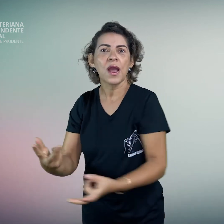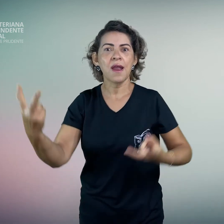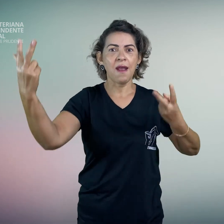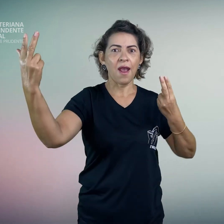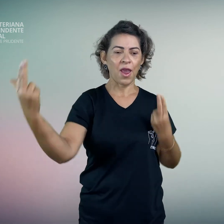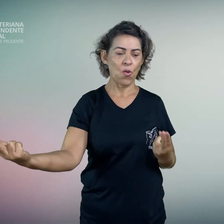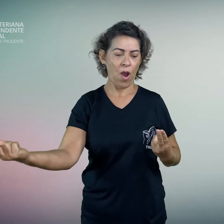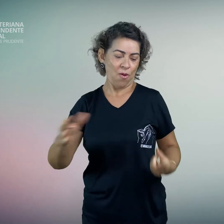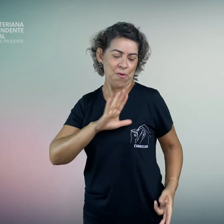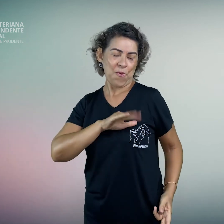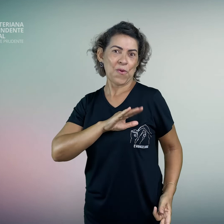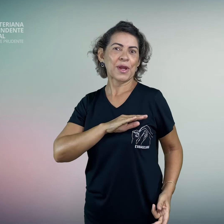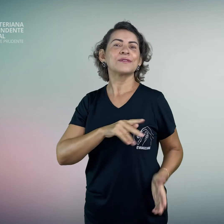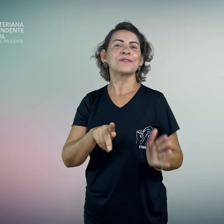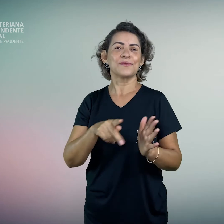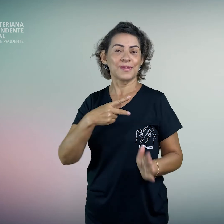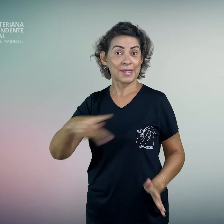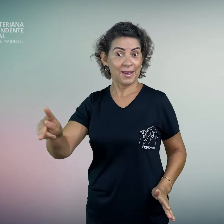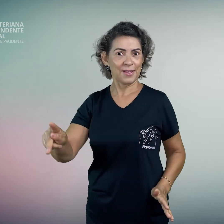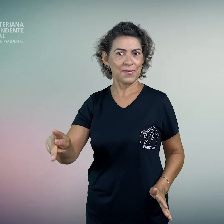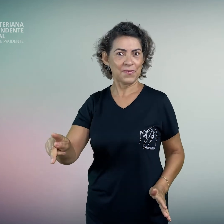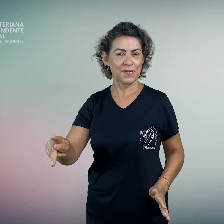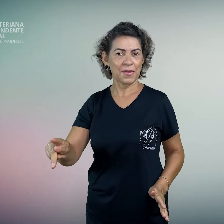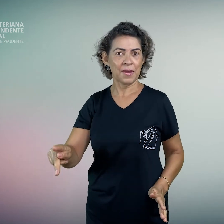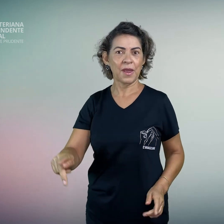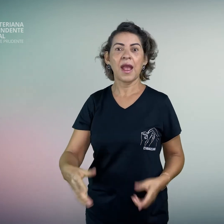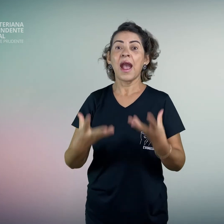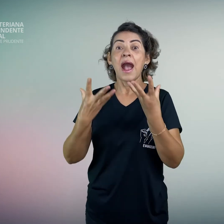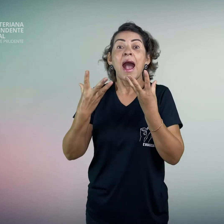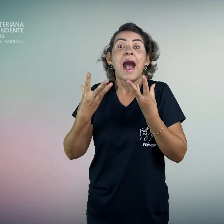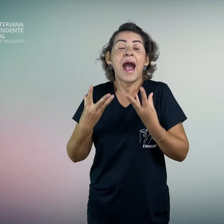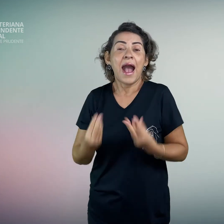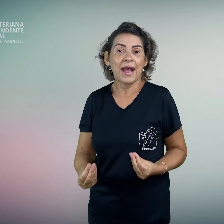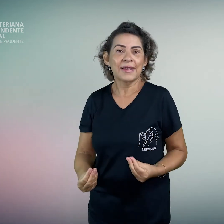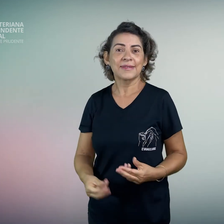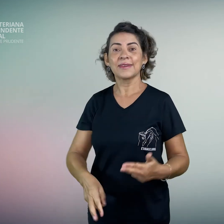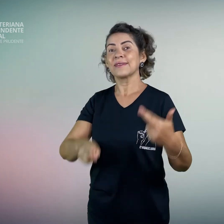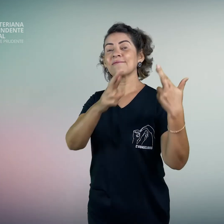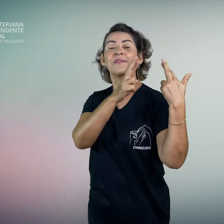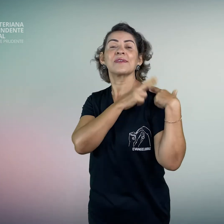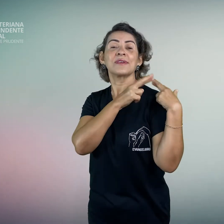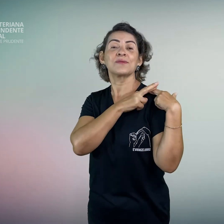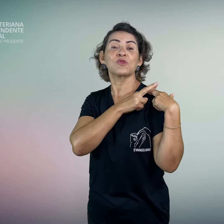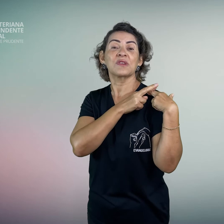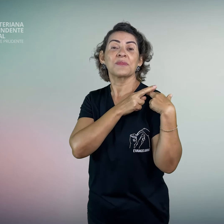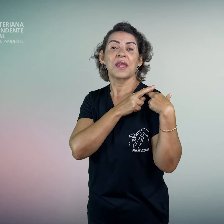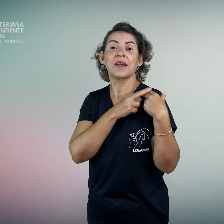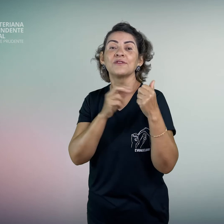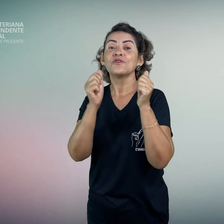por sua família, infligindo sobre si mesmo o fardo de viver entre malfeitores